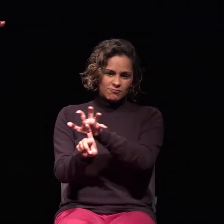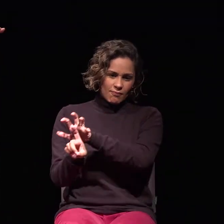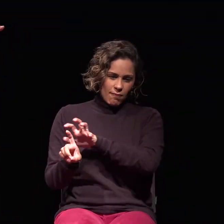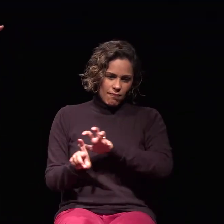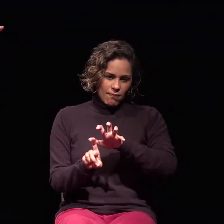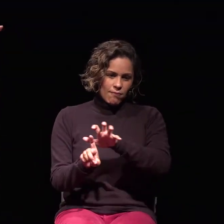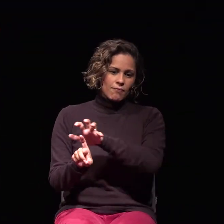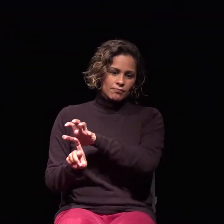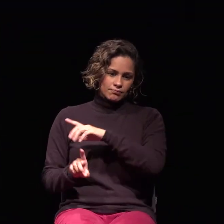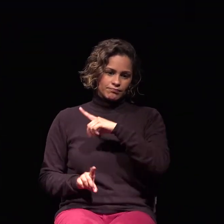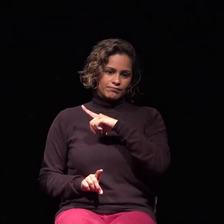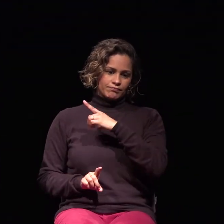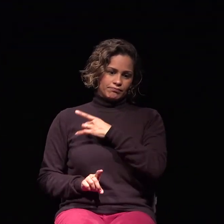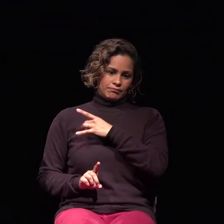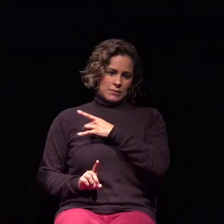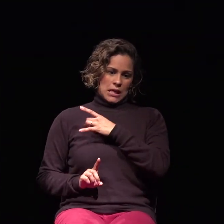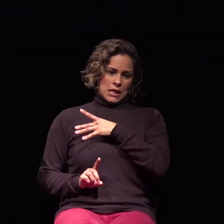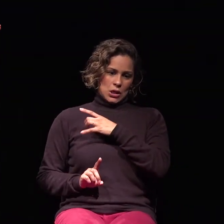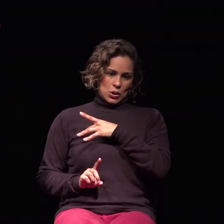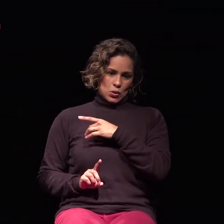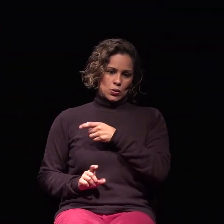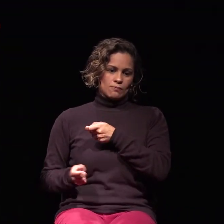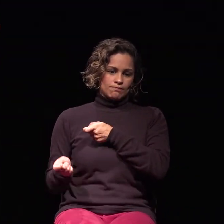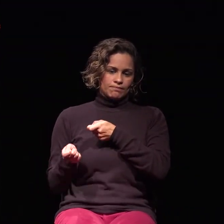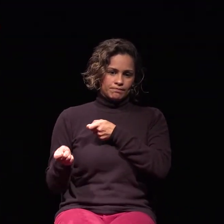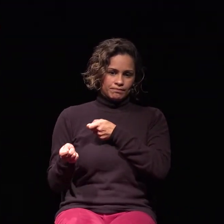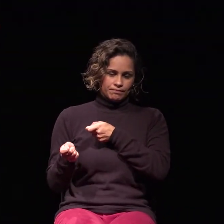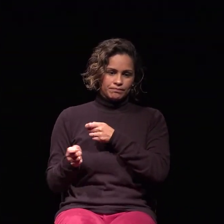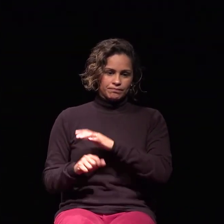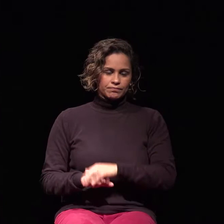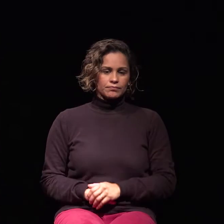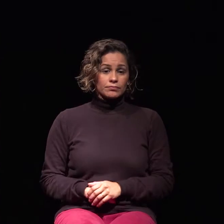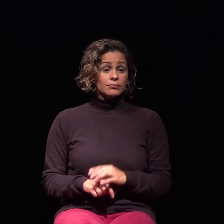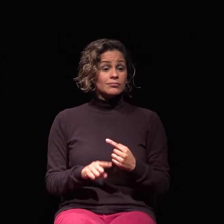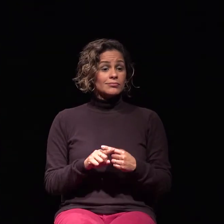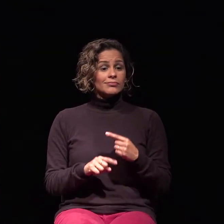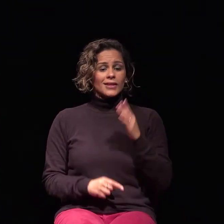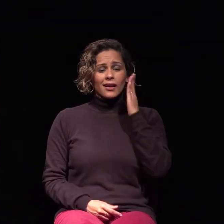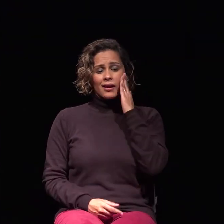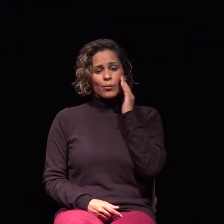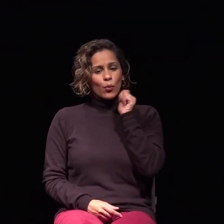muitas têm, que a gente sabe que as mulheres não denunciam estupro, é